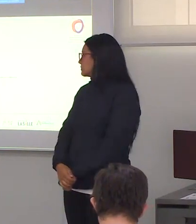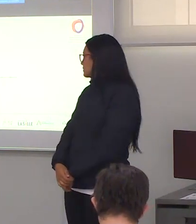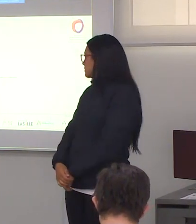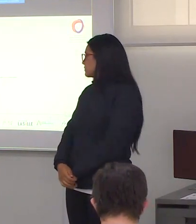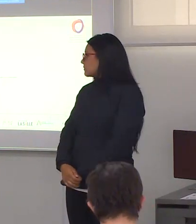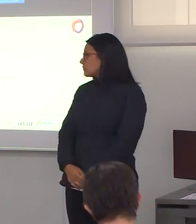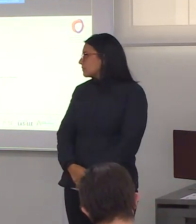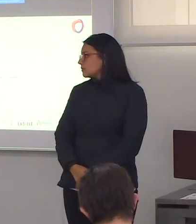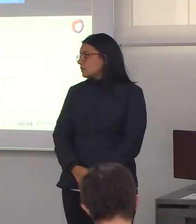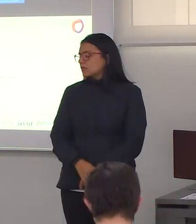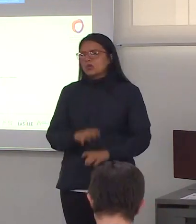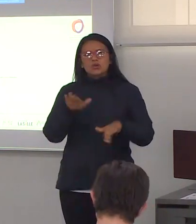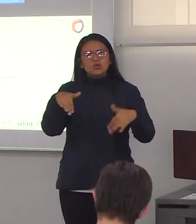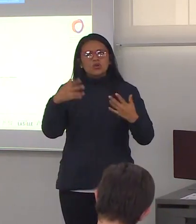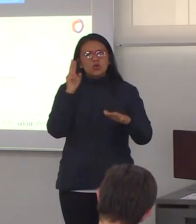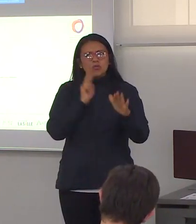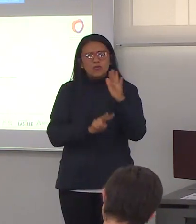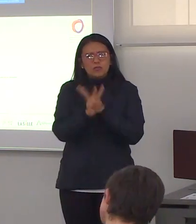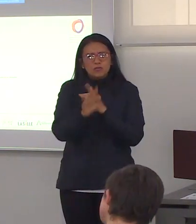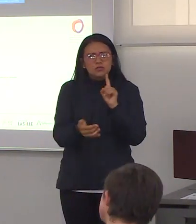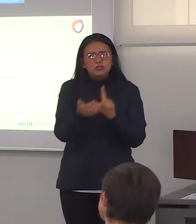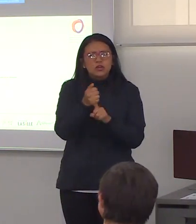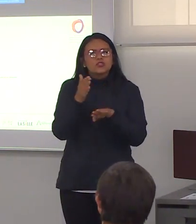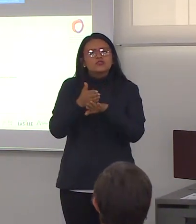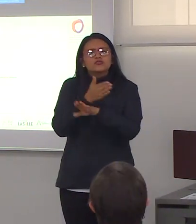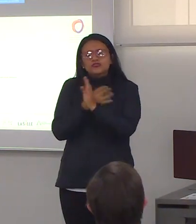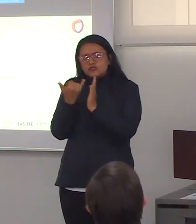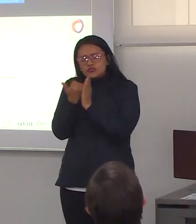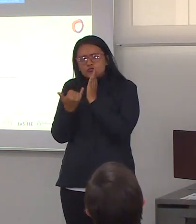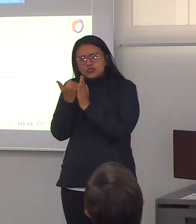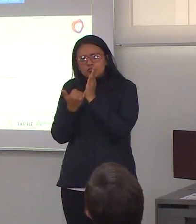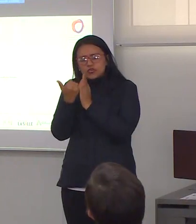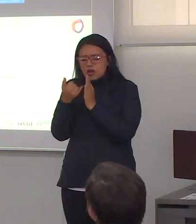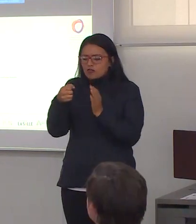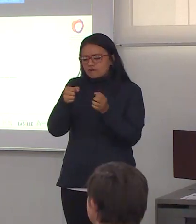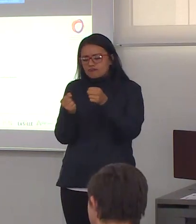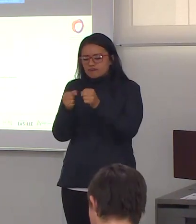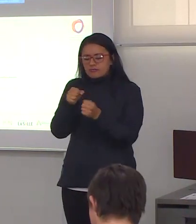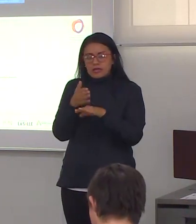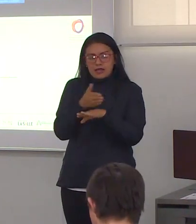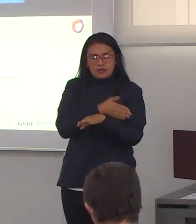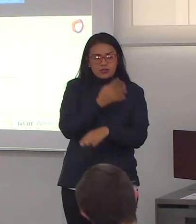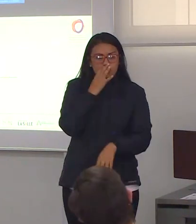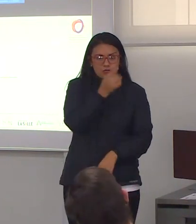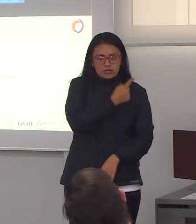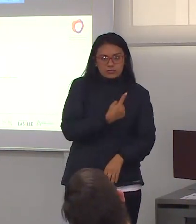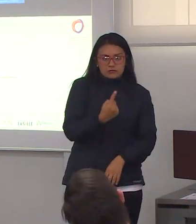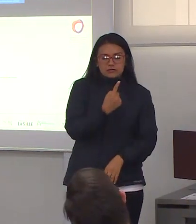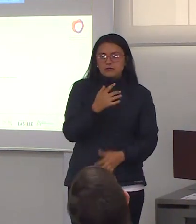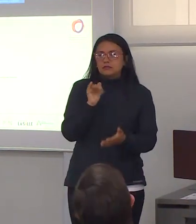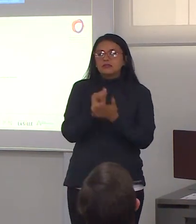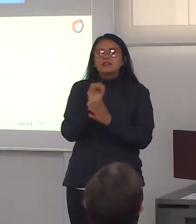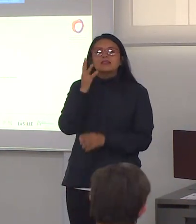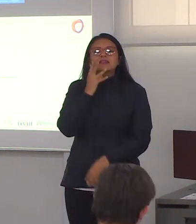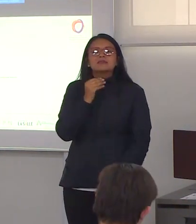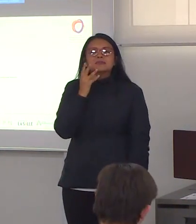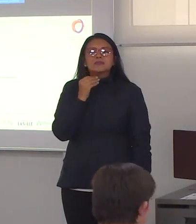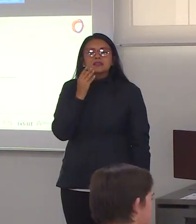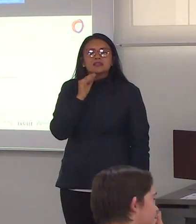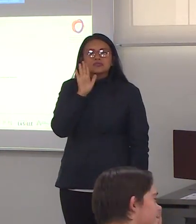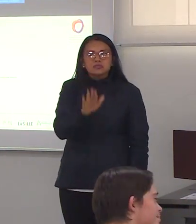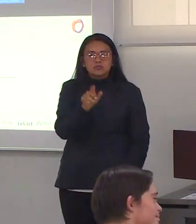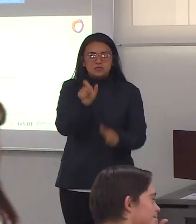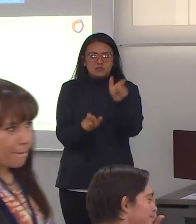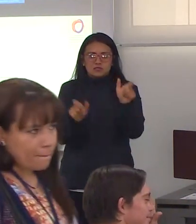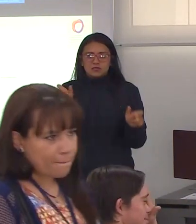cómo logramos esa misión nosotros pensamos en muñequitos y Rivan decía algo muy clave y es la experiencia de las personas